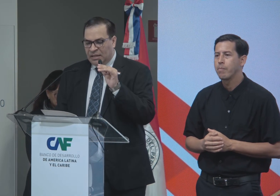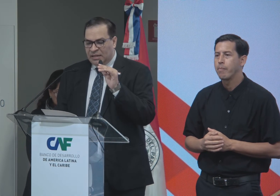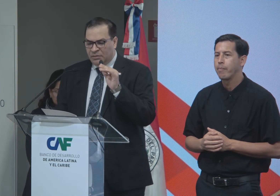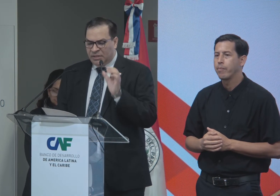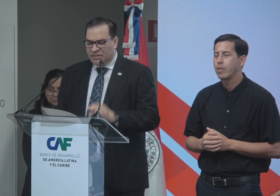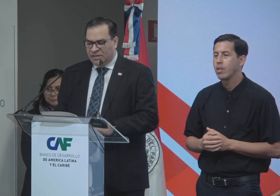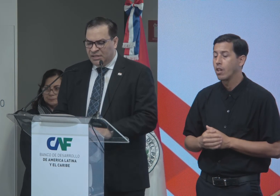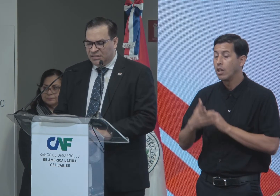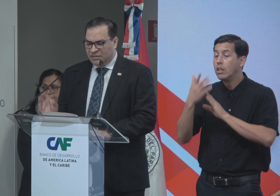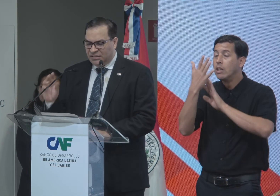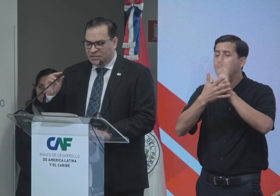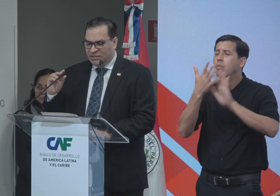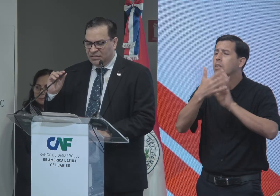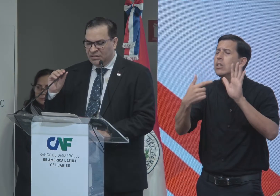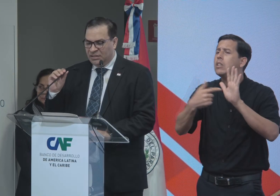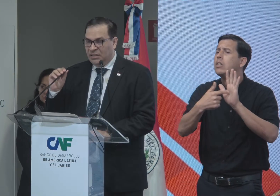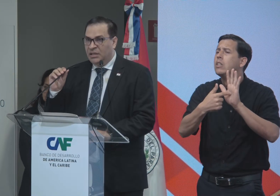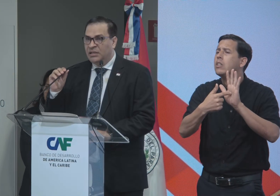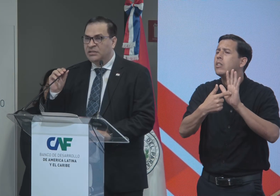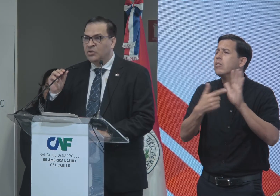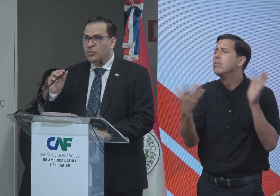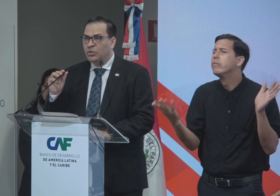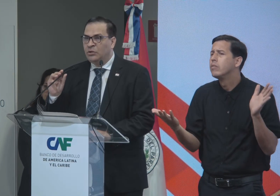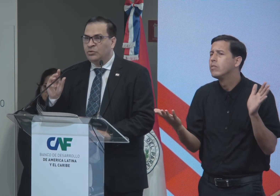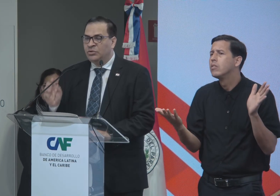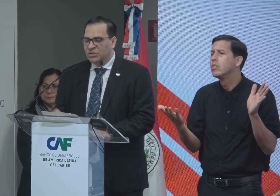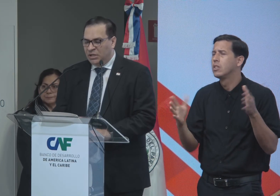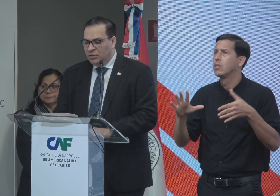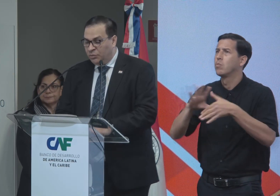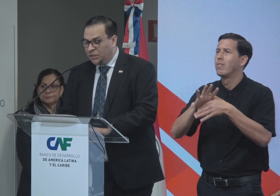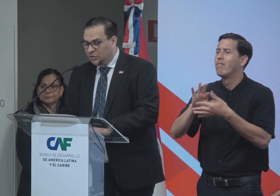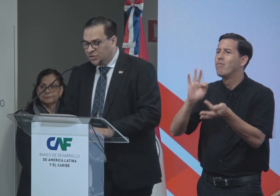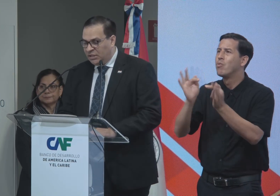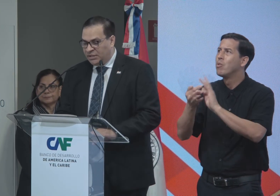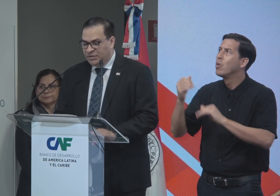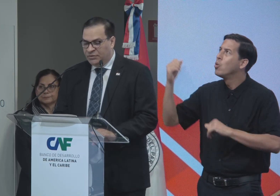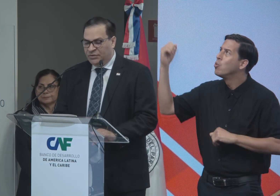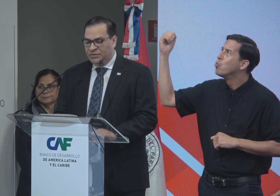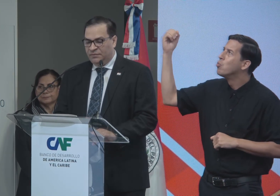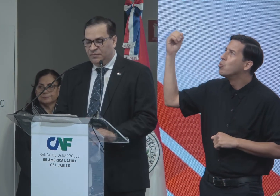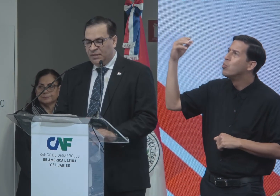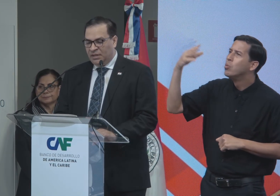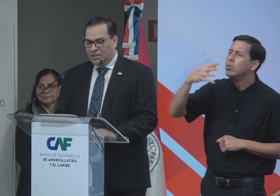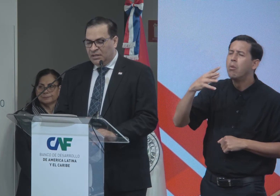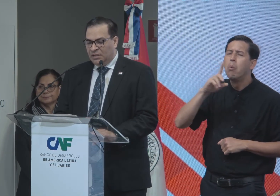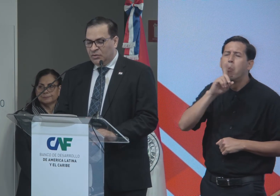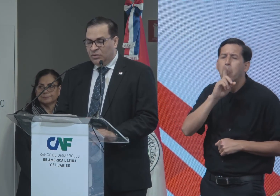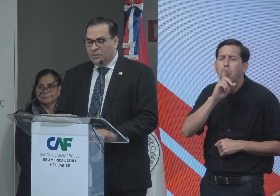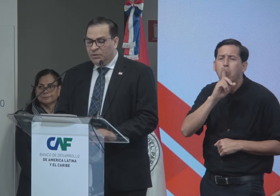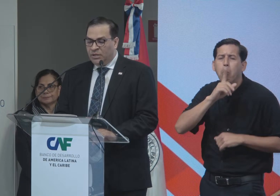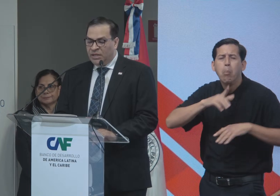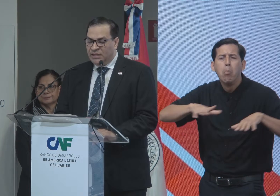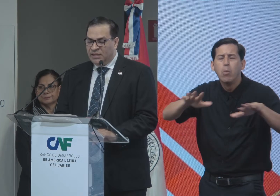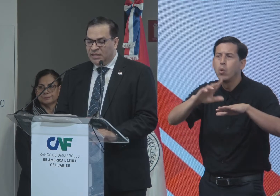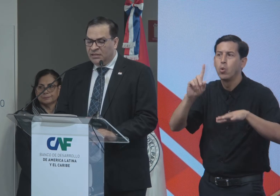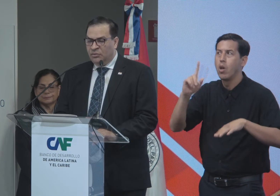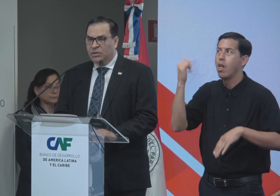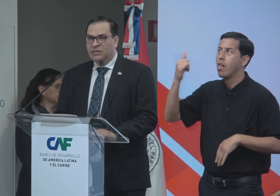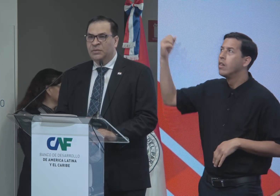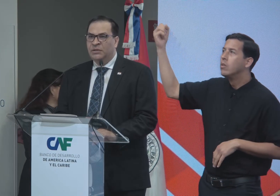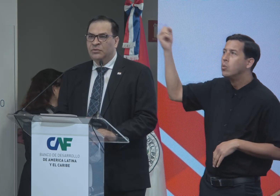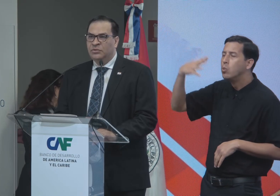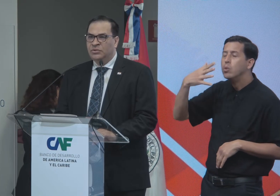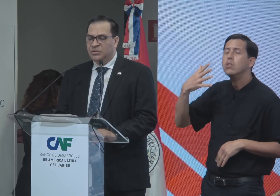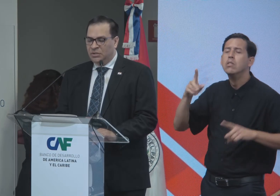la lengua de señas es como una luz que ilumina los silencios, una melodía que se canta con